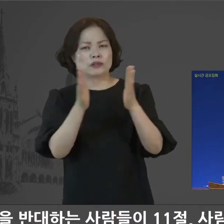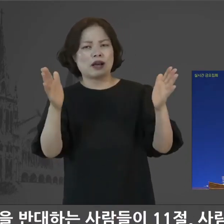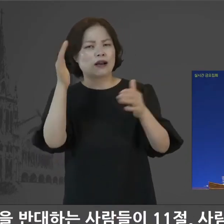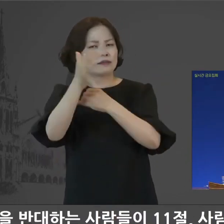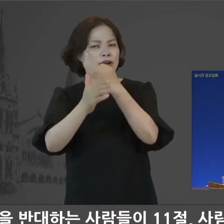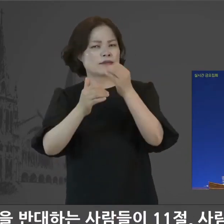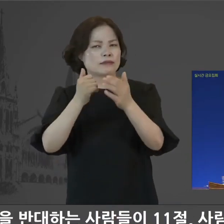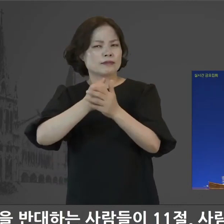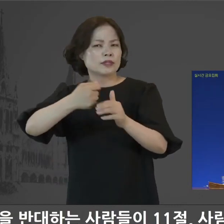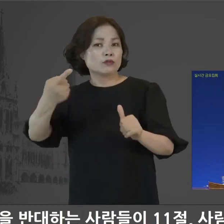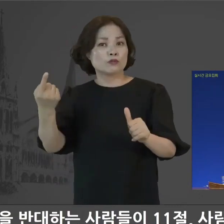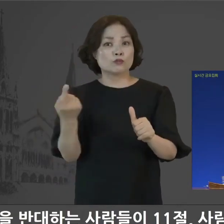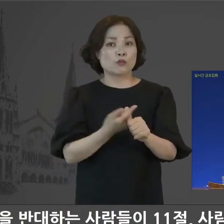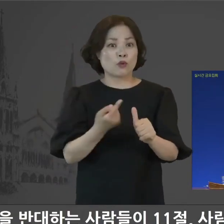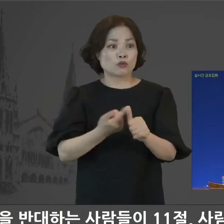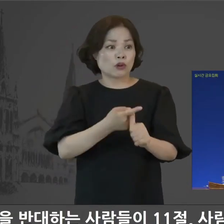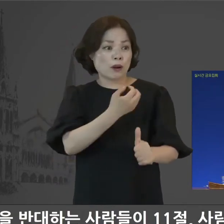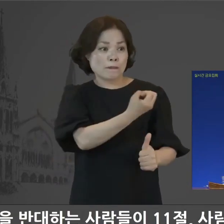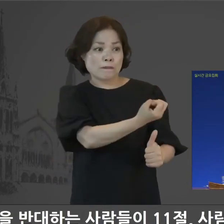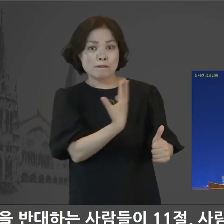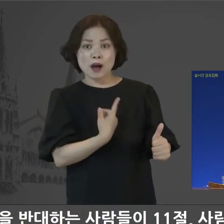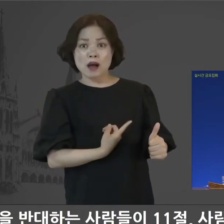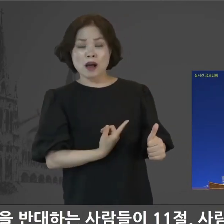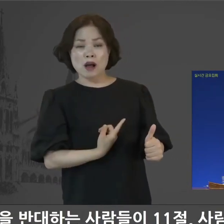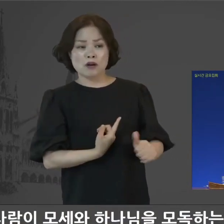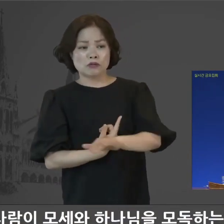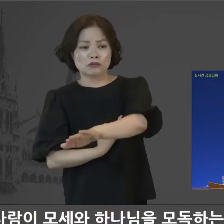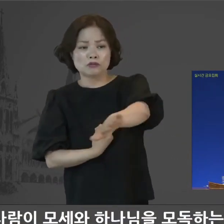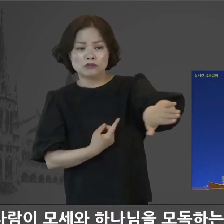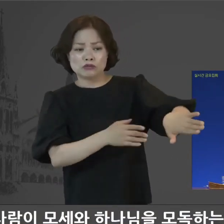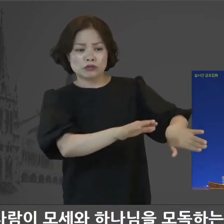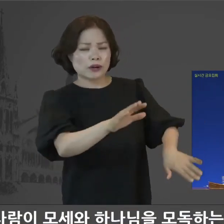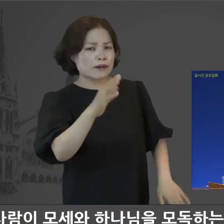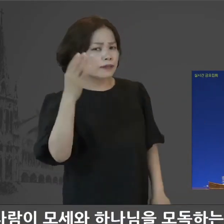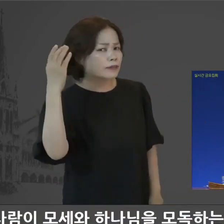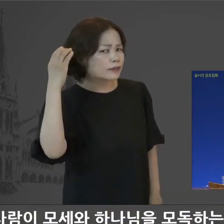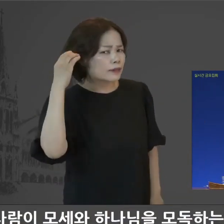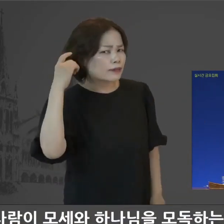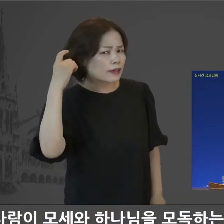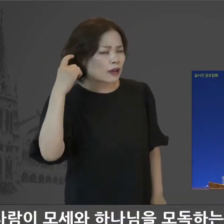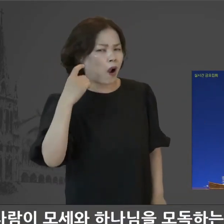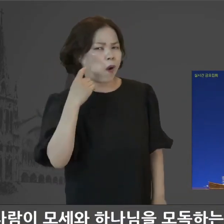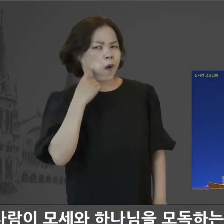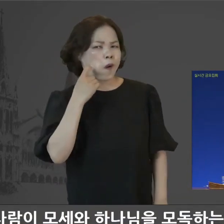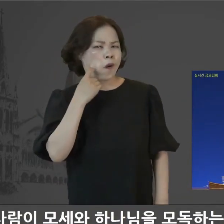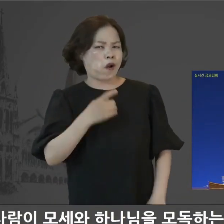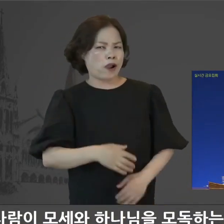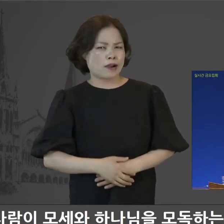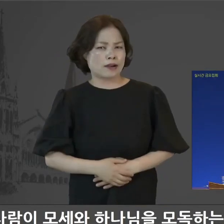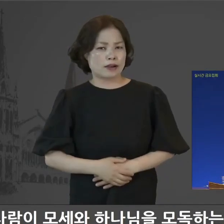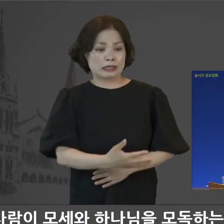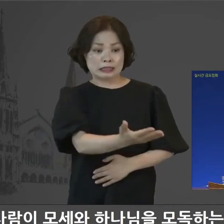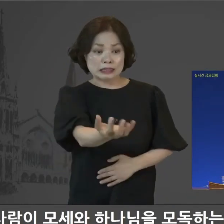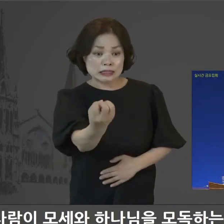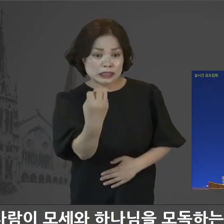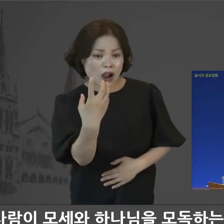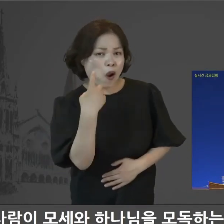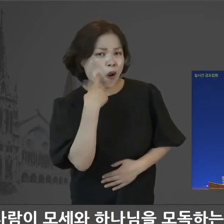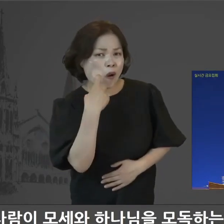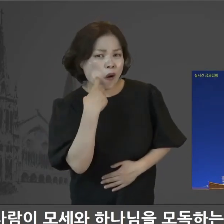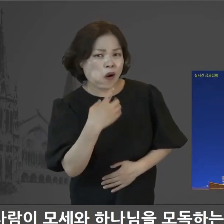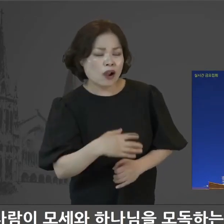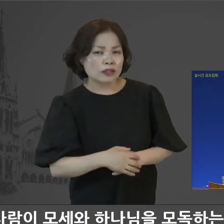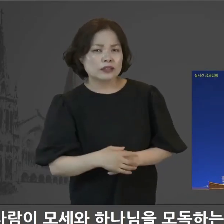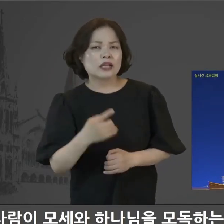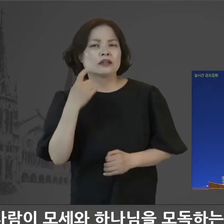하나님을 모독하는 말을 하는 것을 우리가 들었노라. 이거 거짓말하는 거예요. 13절 가보니까